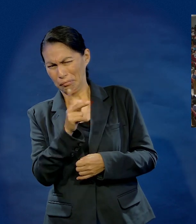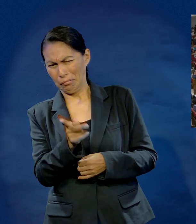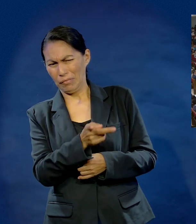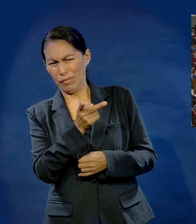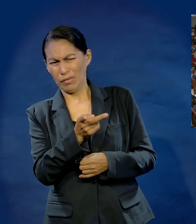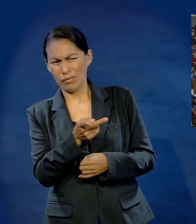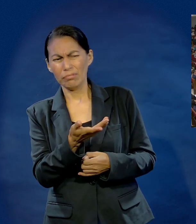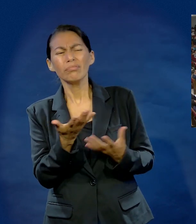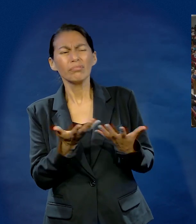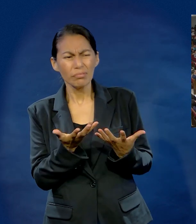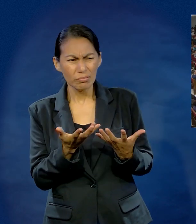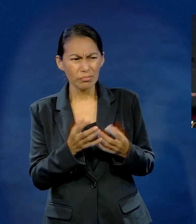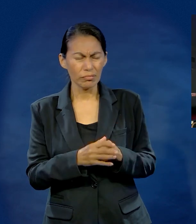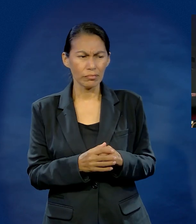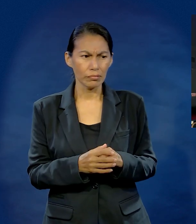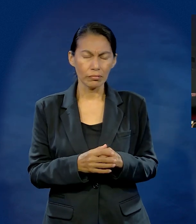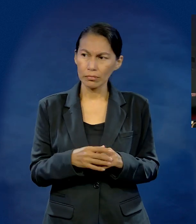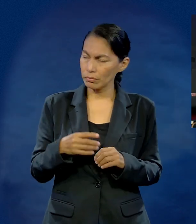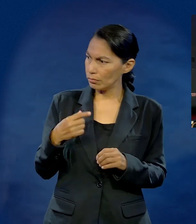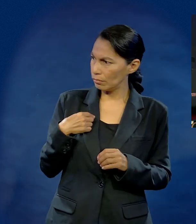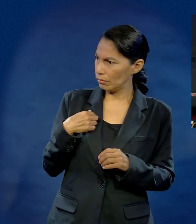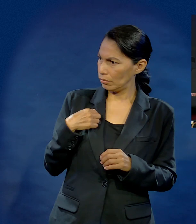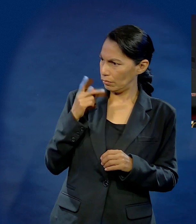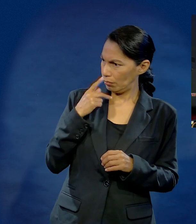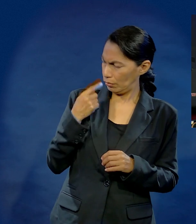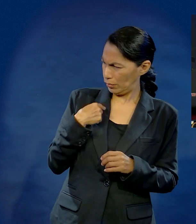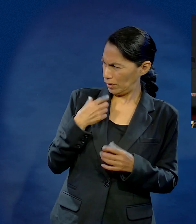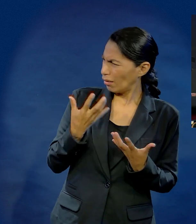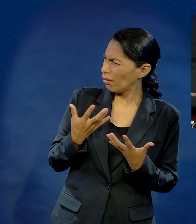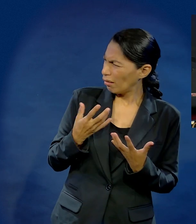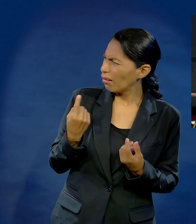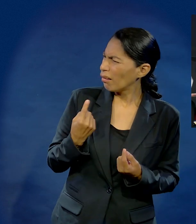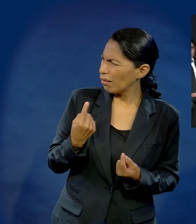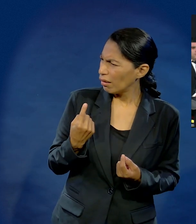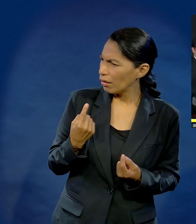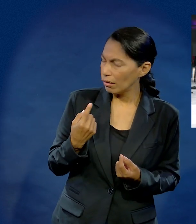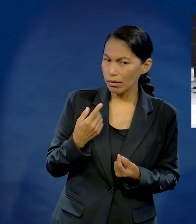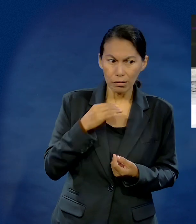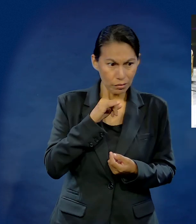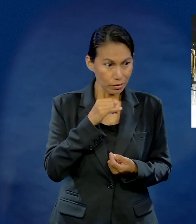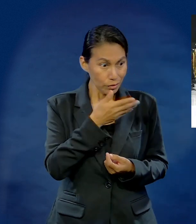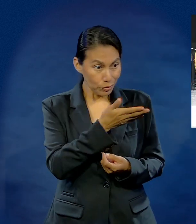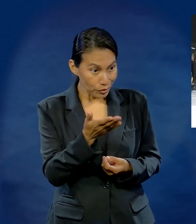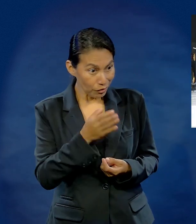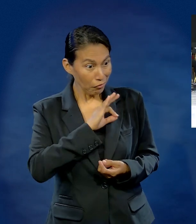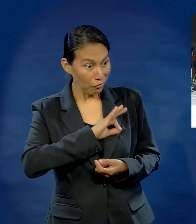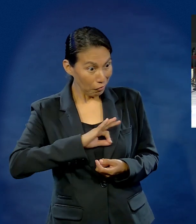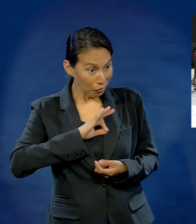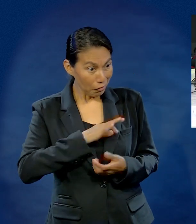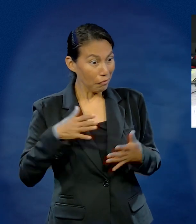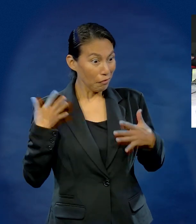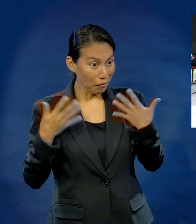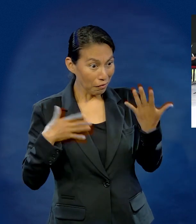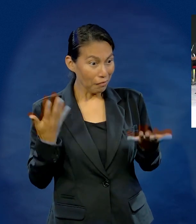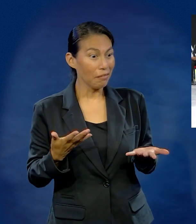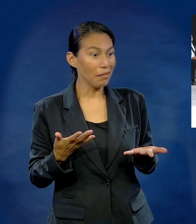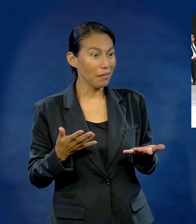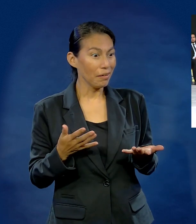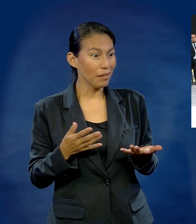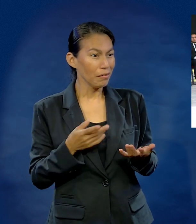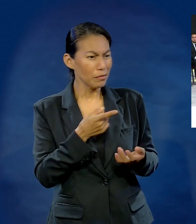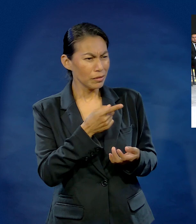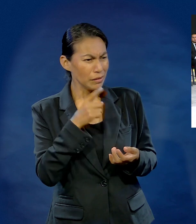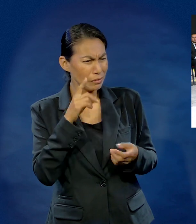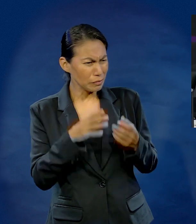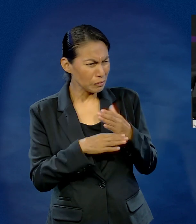le pregunté en medio de su alegría y en los sociales, liderando jóvenes, hermano, ¿cómo le hace usted? ¿Cómo le hago